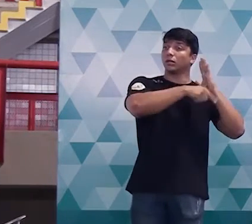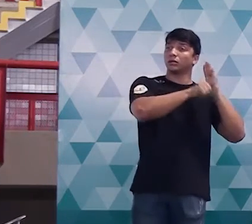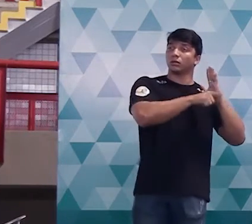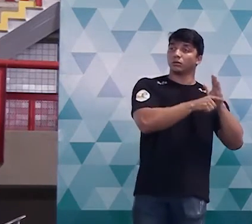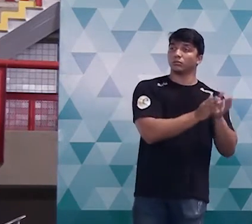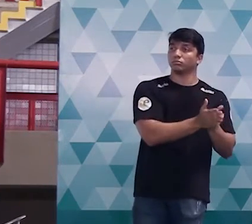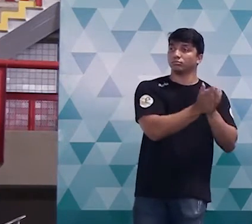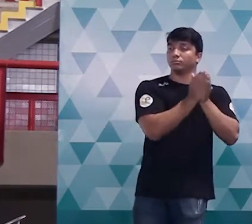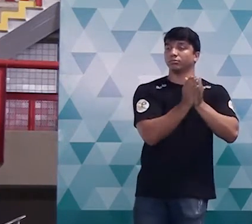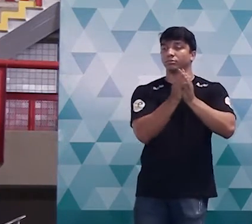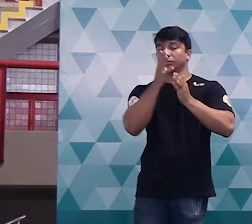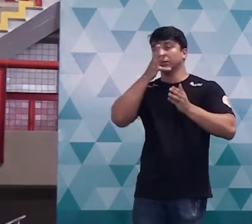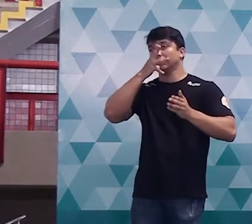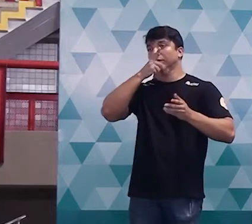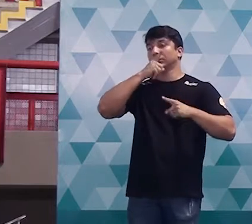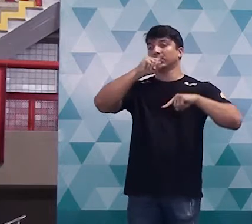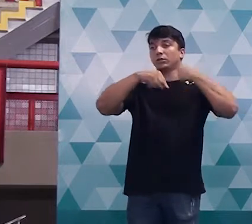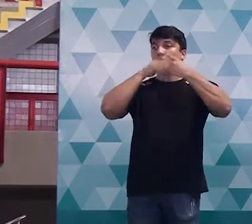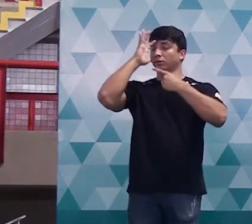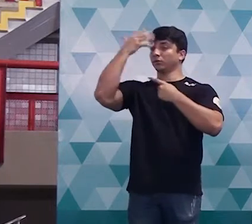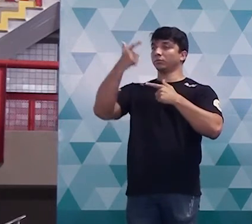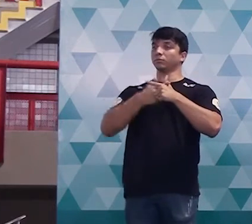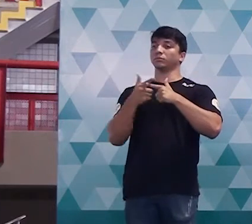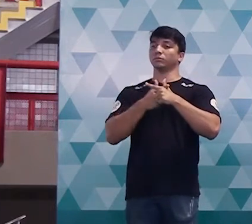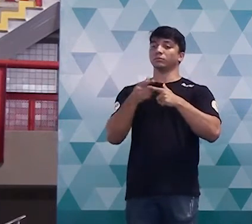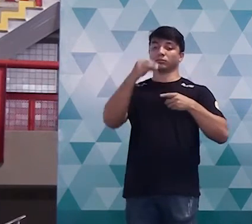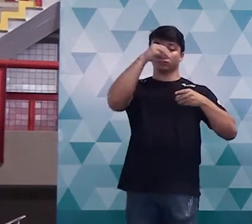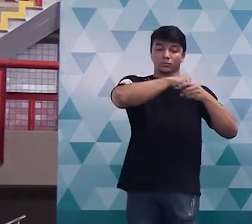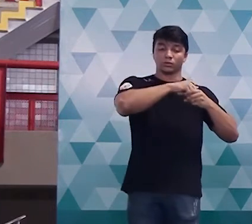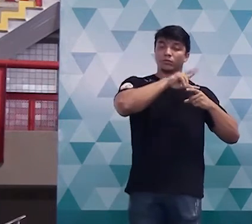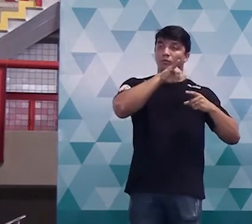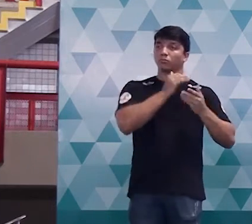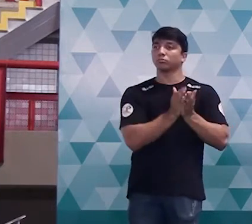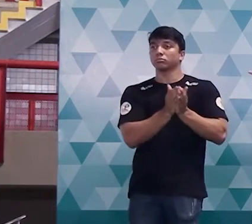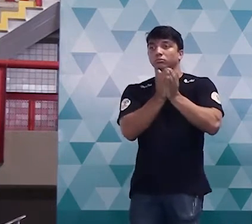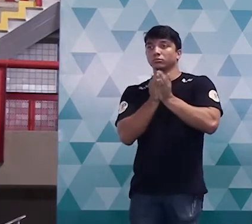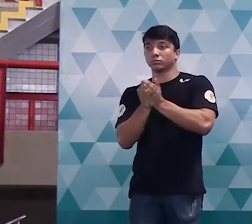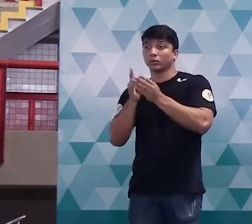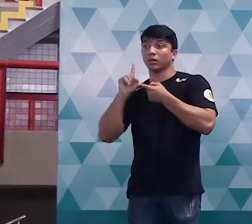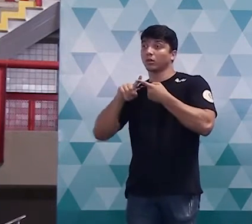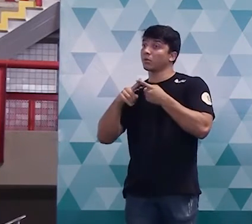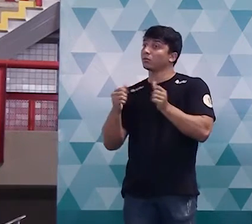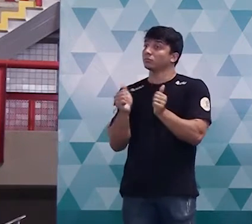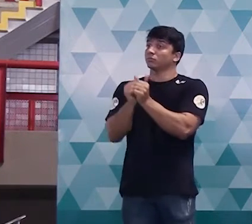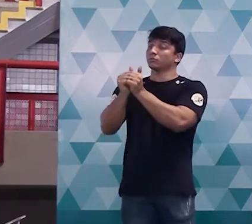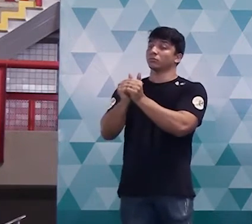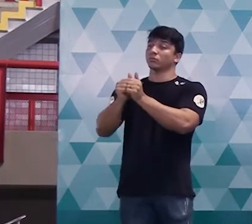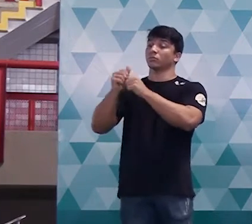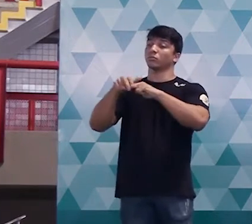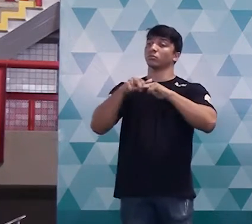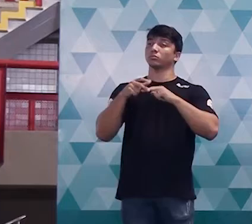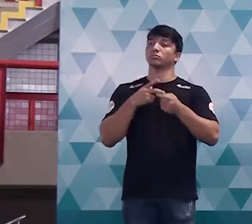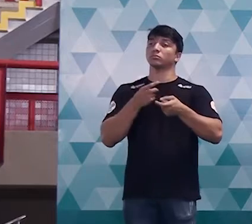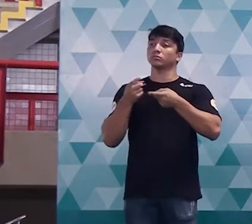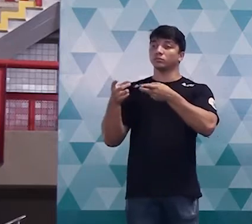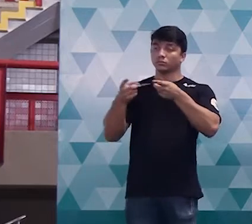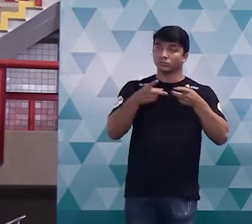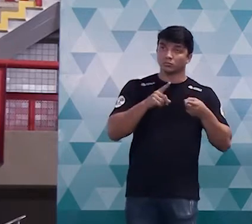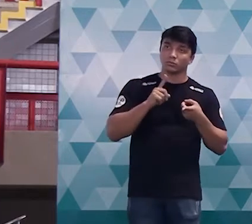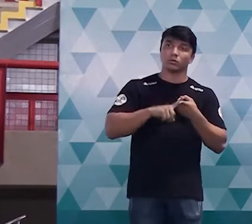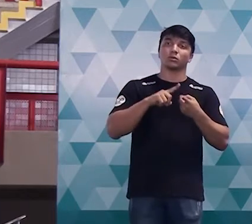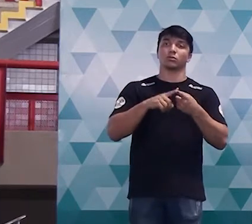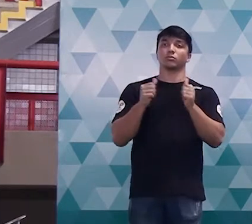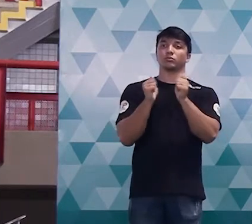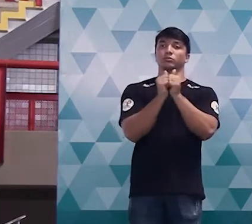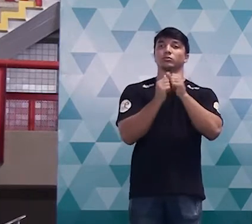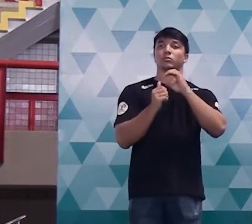grandes navegações, eles vão resolver seus problemas internos e vão sair nas grandes navegações também. E vão passar a comercializar também